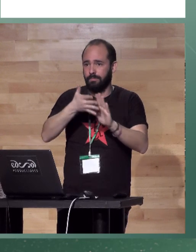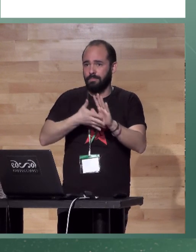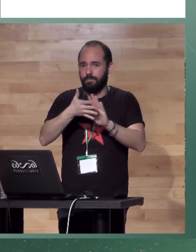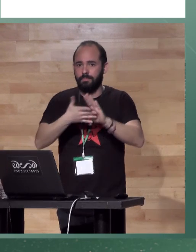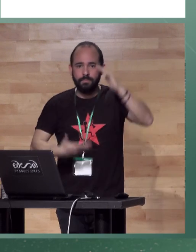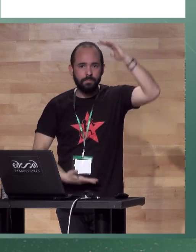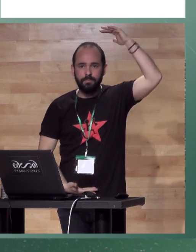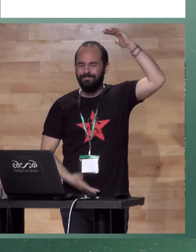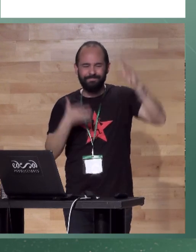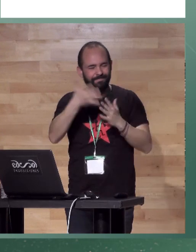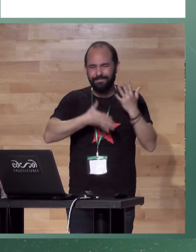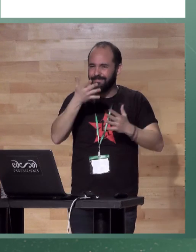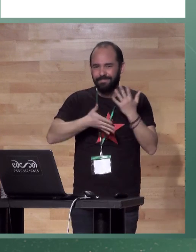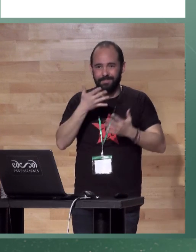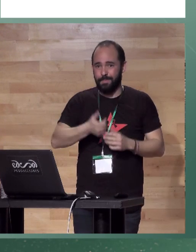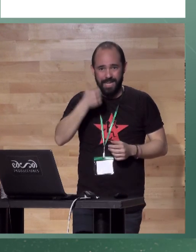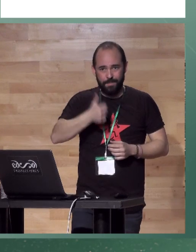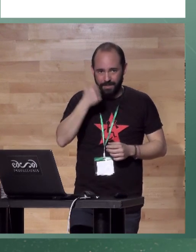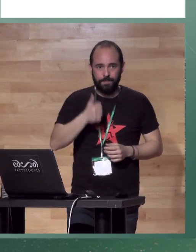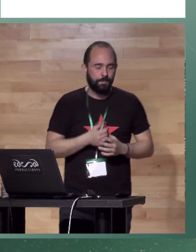se utiliza, porque es en lengua de signos.